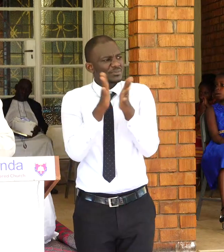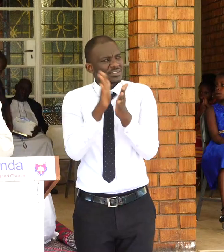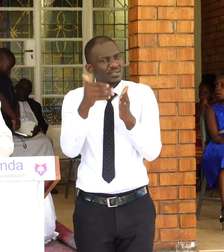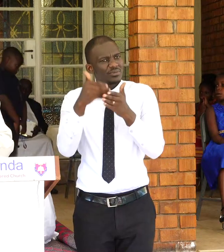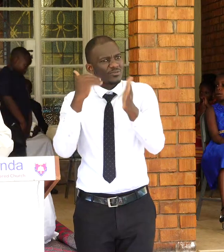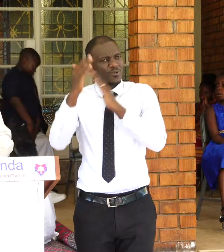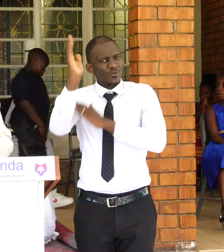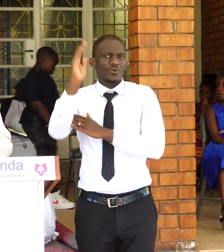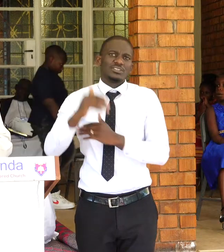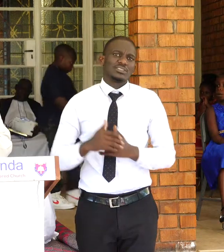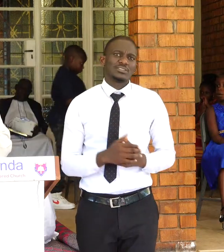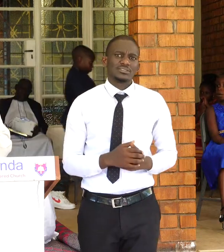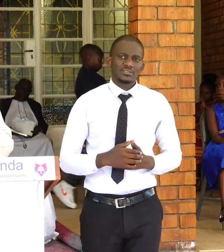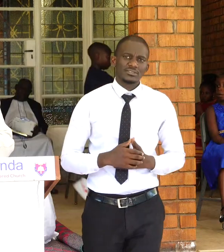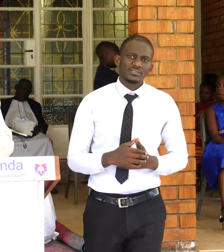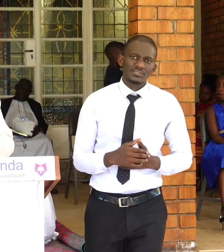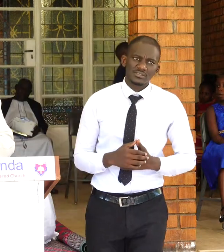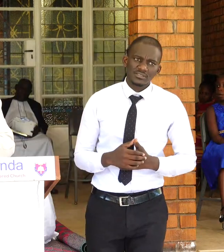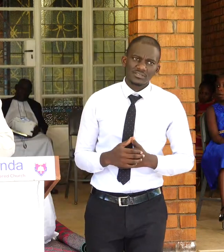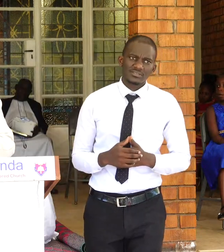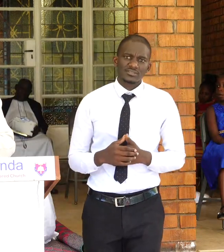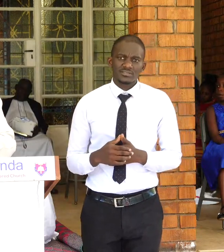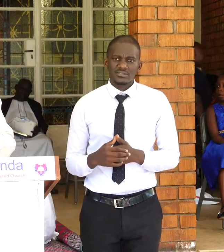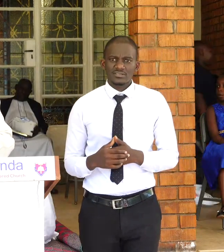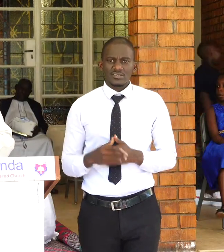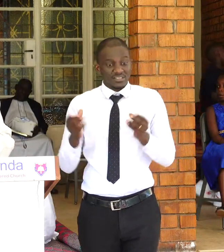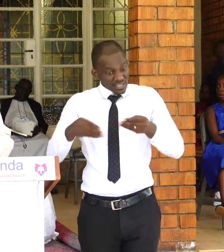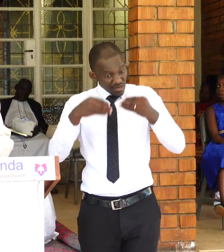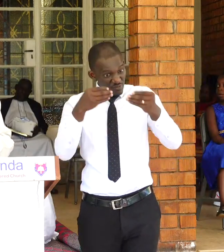Katonda. N'atuma ekifo ekyo nti ki?